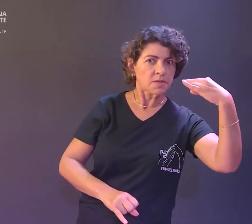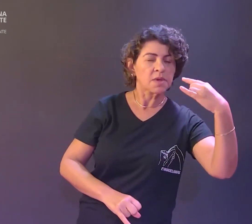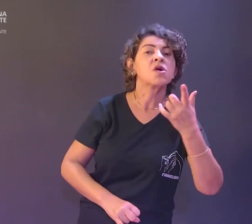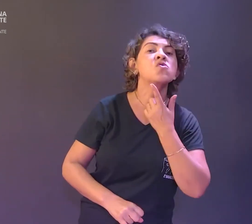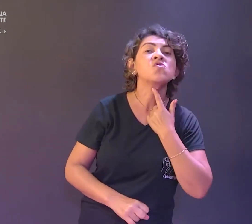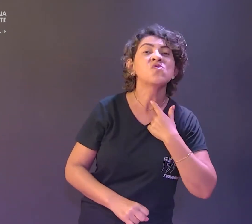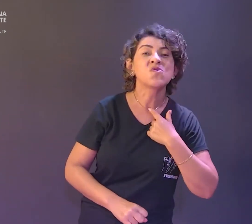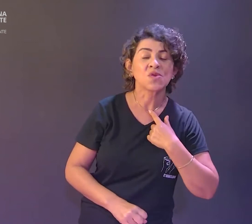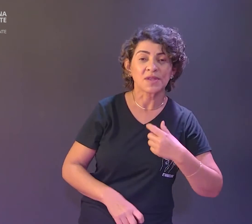infelicidade,